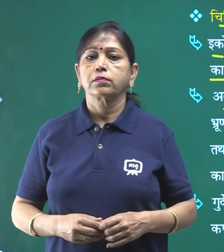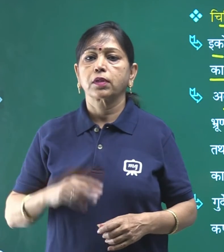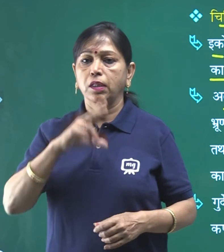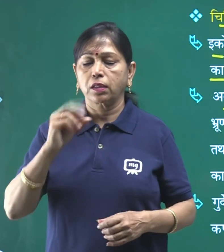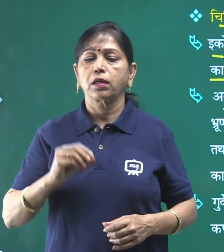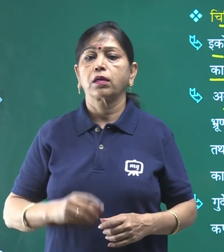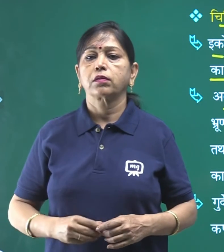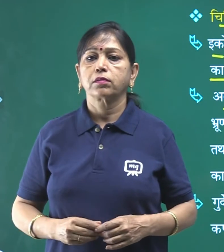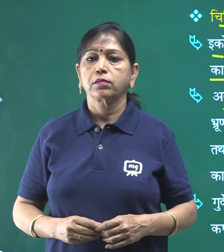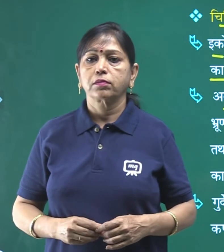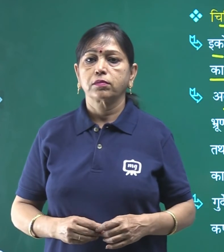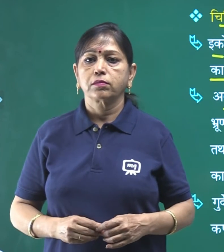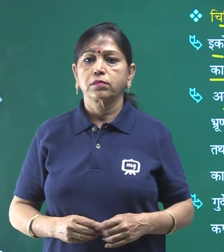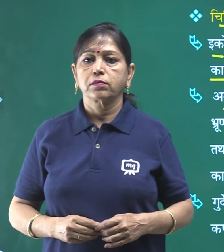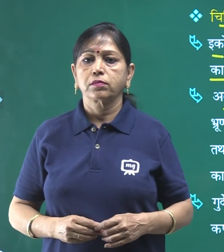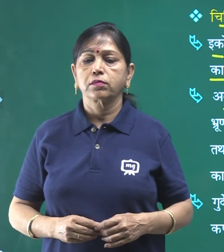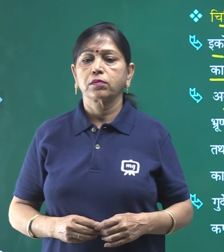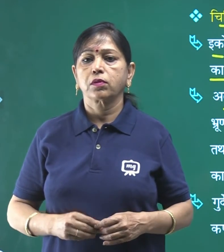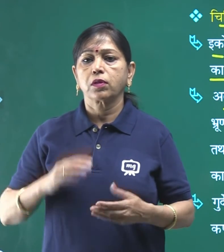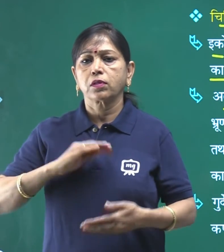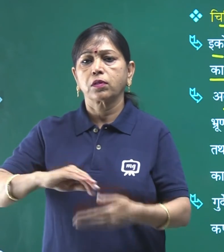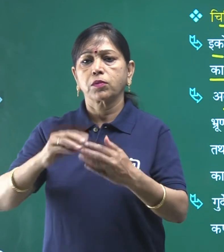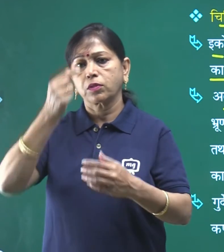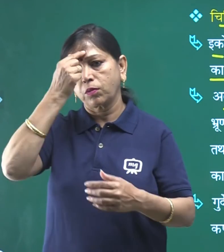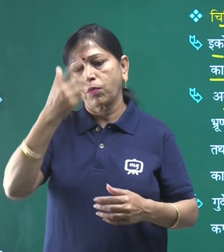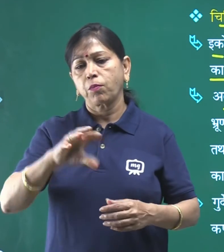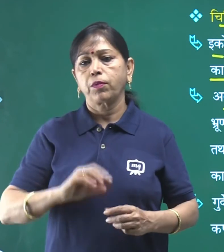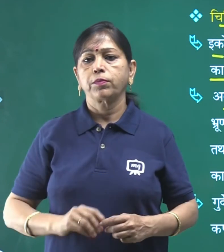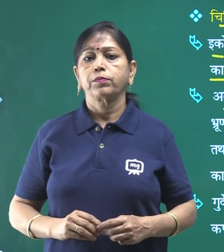तथा जन्मजात दोषों